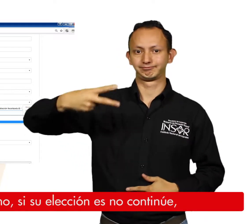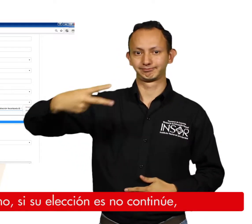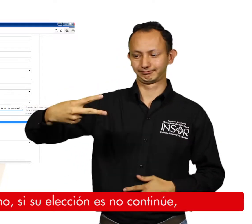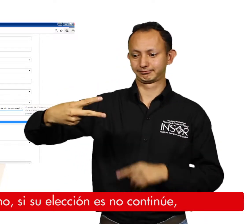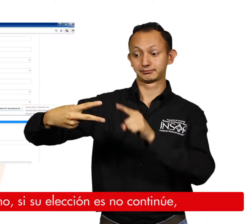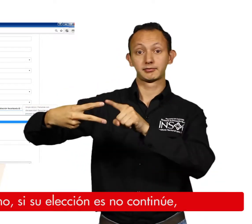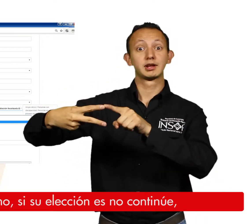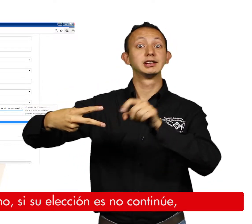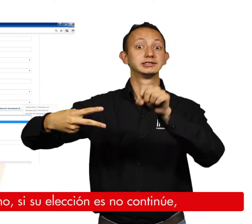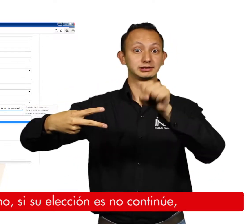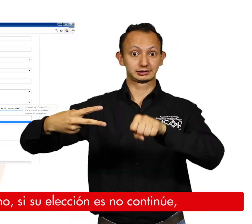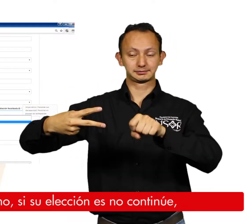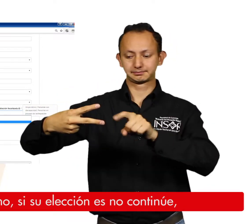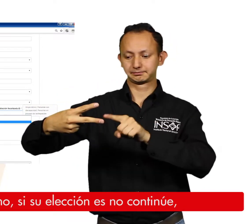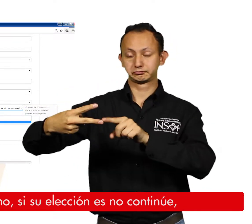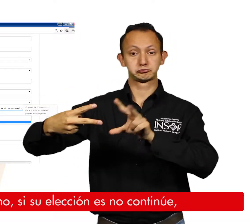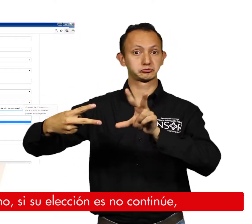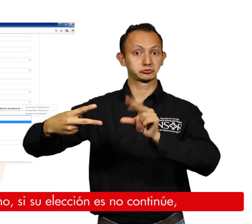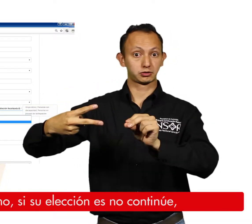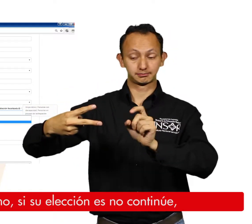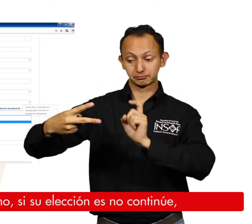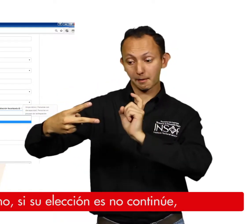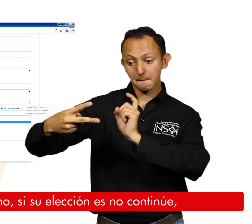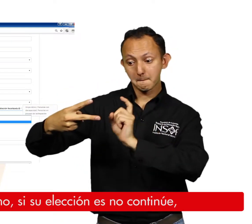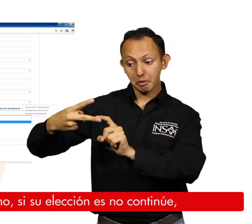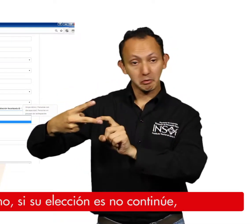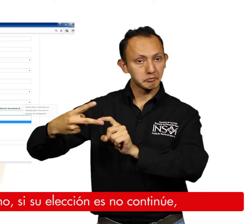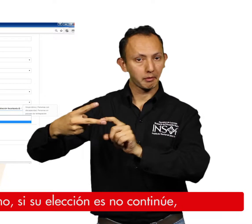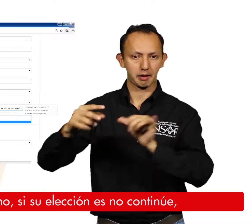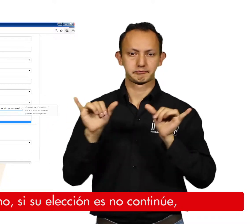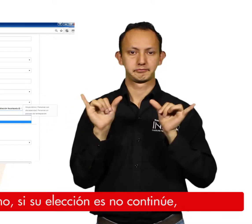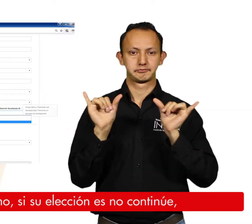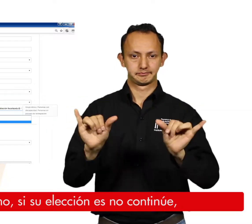Elija sí o no si selecciones no continúe.